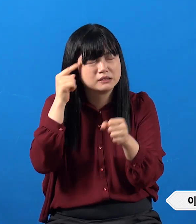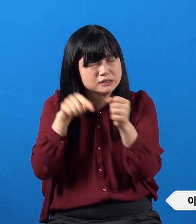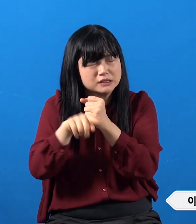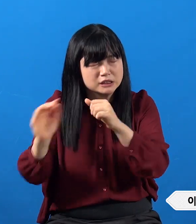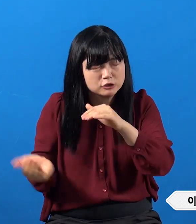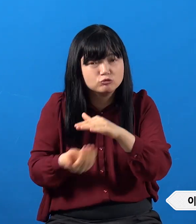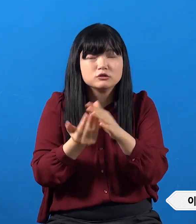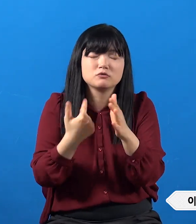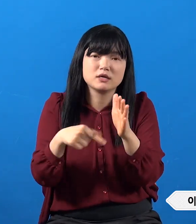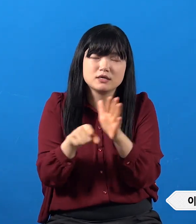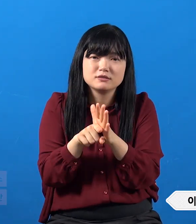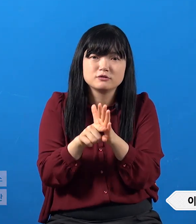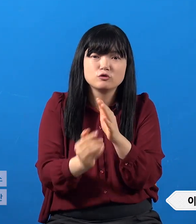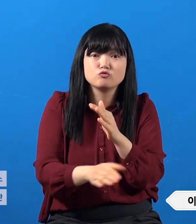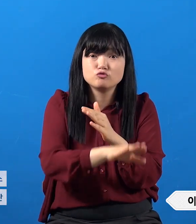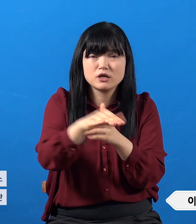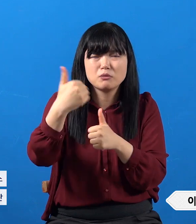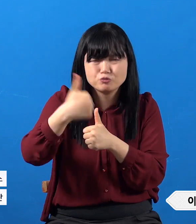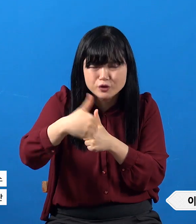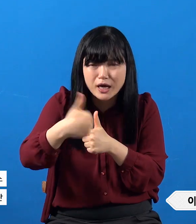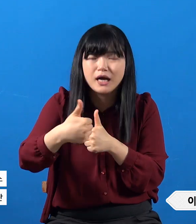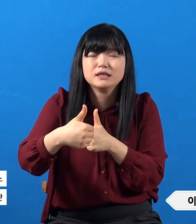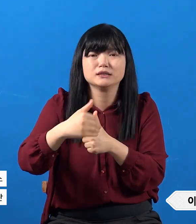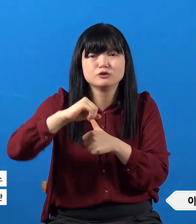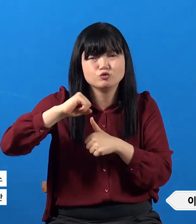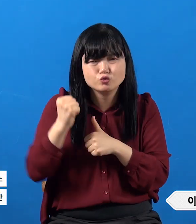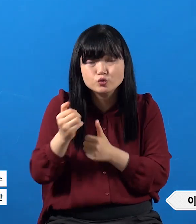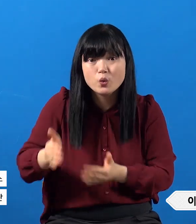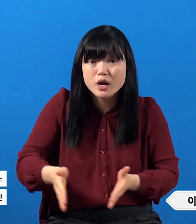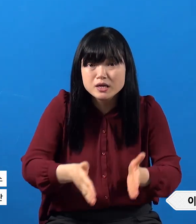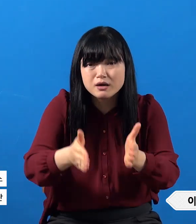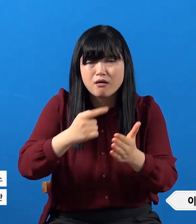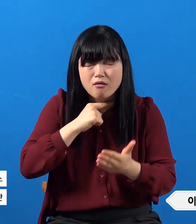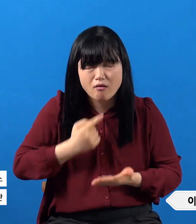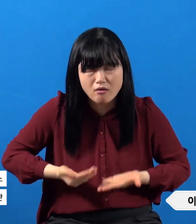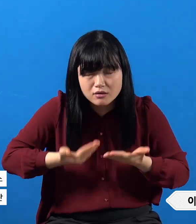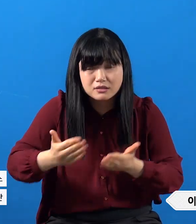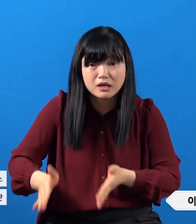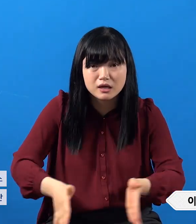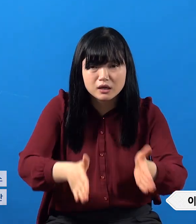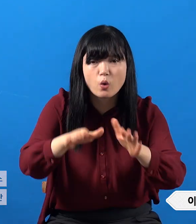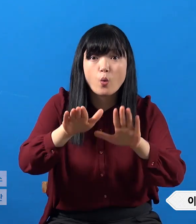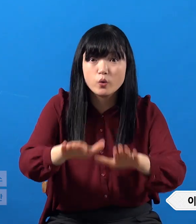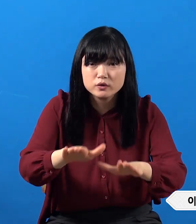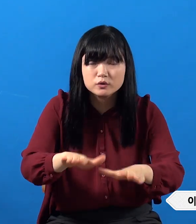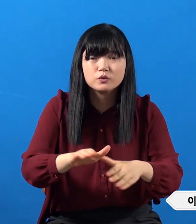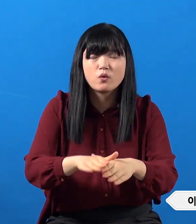위해서 그분이 우리에게 부탁하는 순종의 길에 헌신의 길을